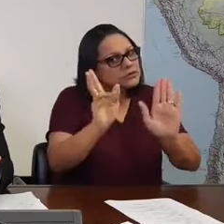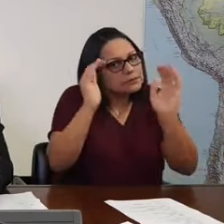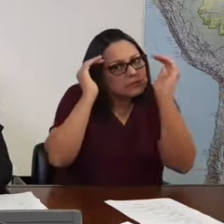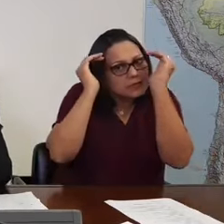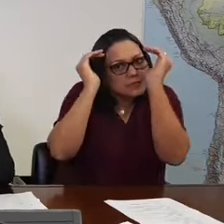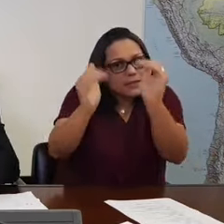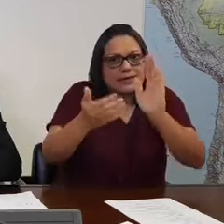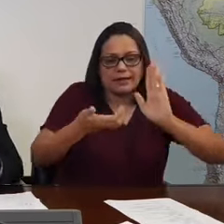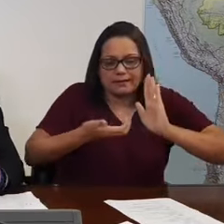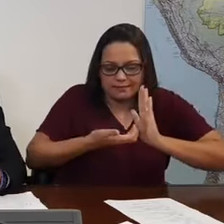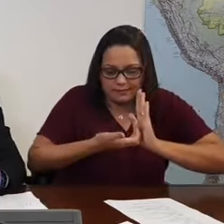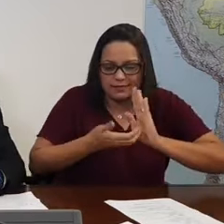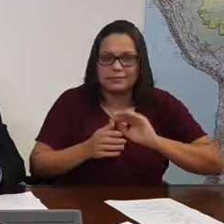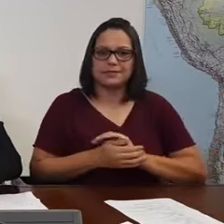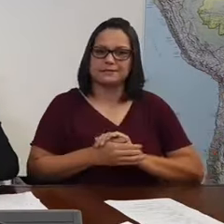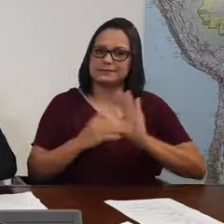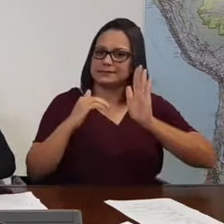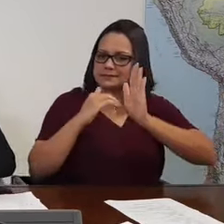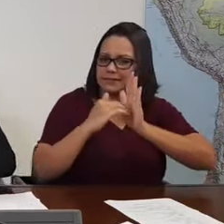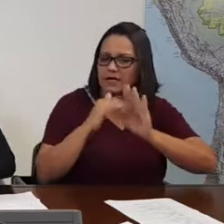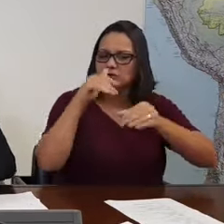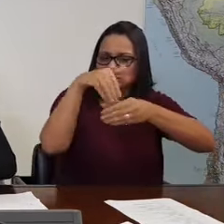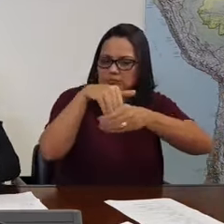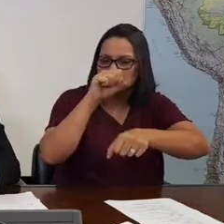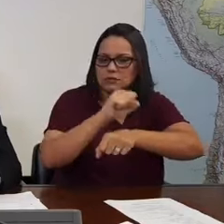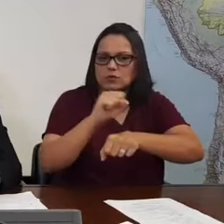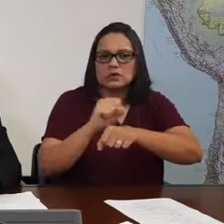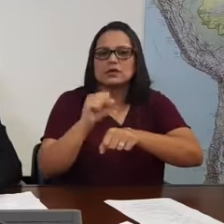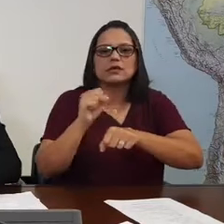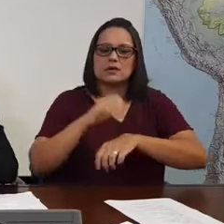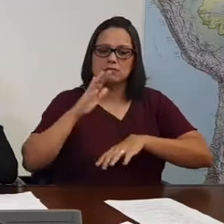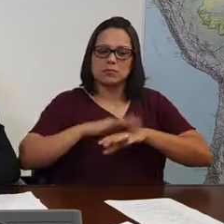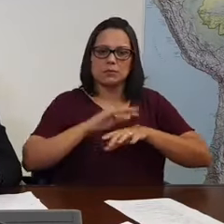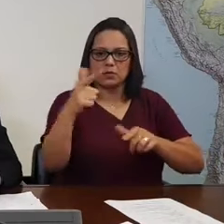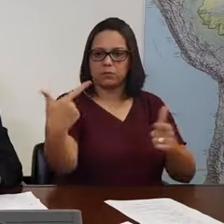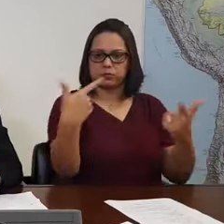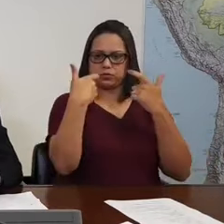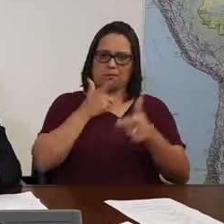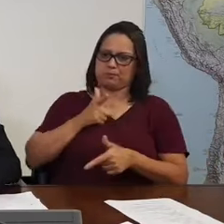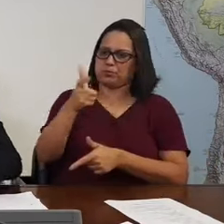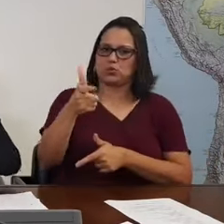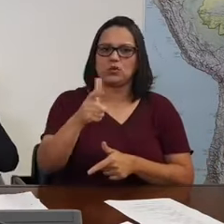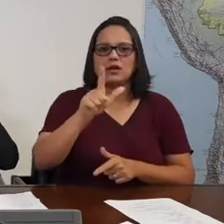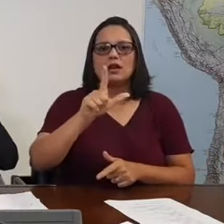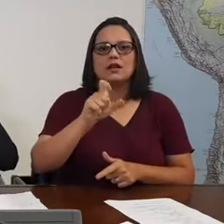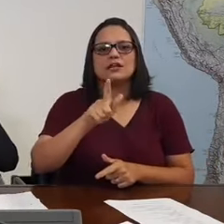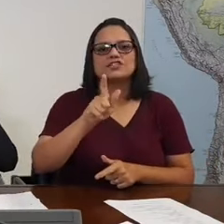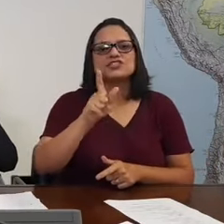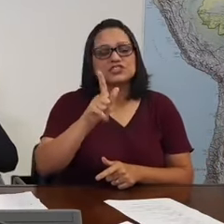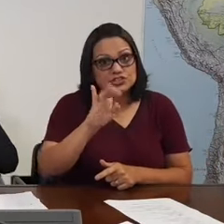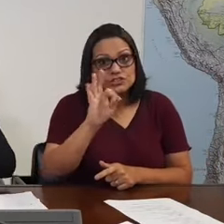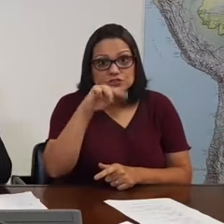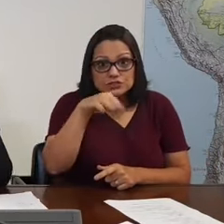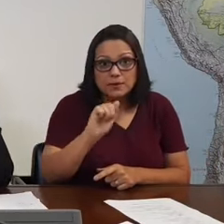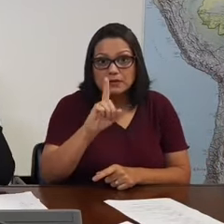passar pela Câmara e pelo Senado, tá certo? É a legítima defesa. O que é? Ampliação da legítima defesa, né? E legítima